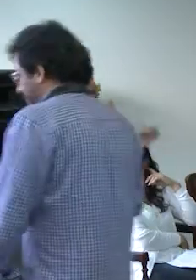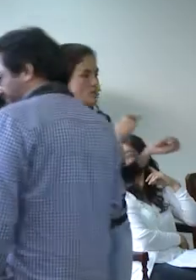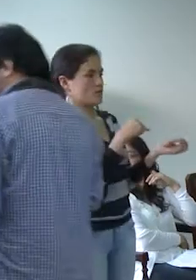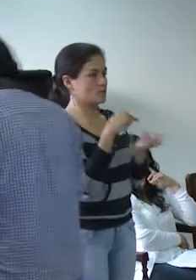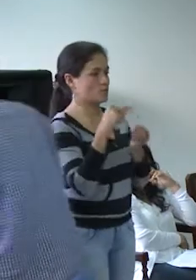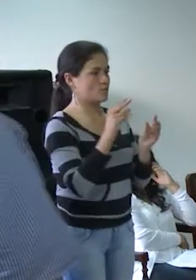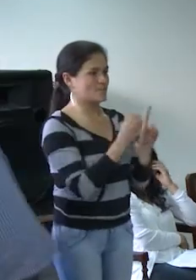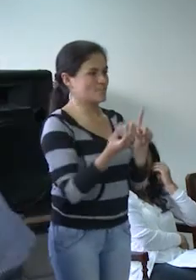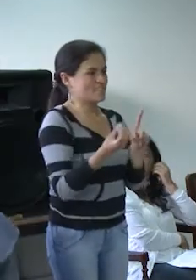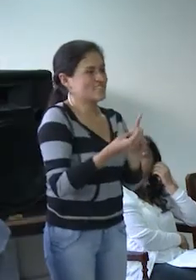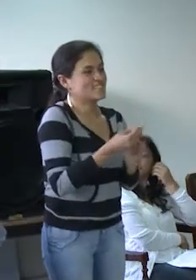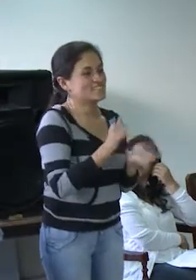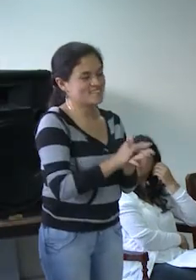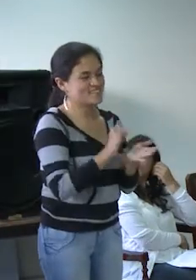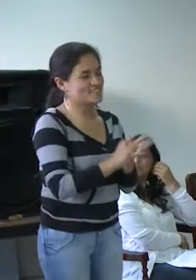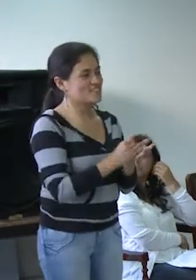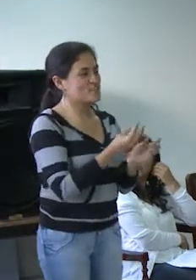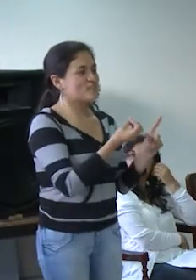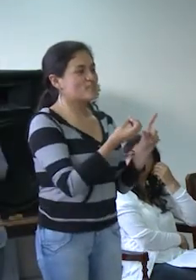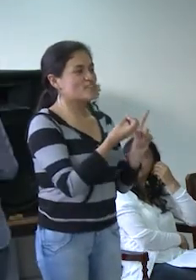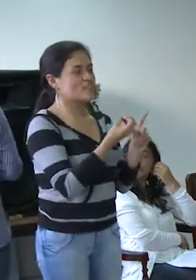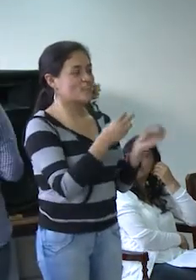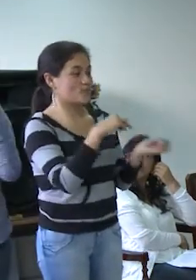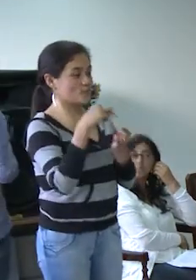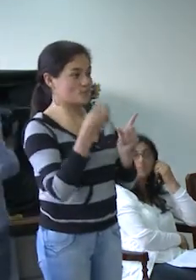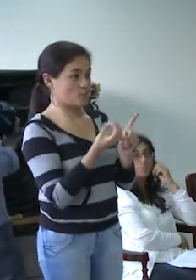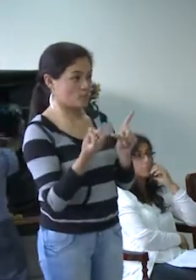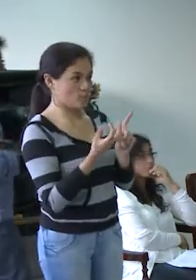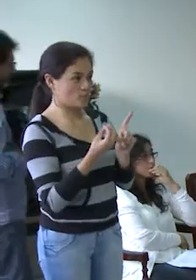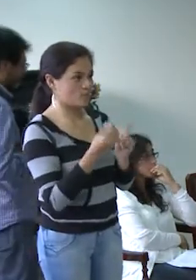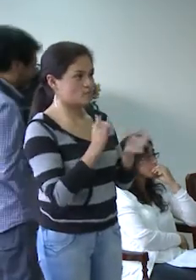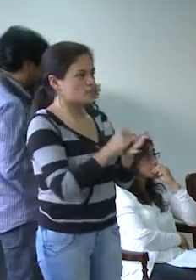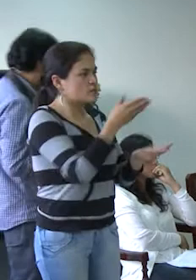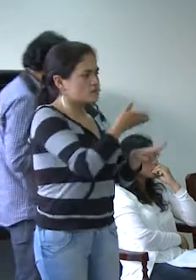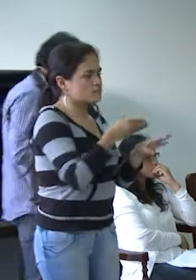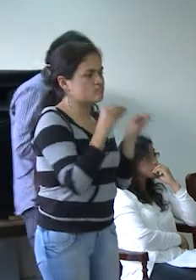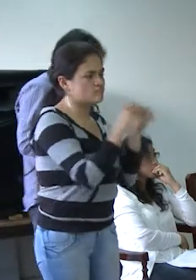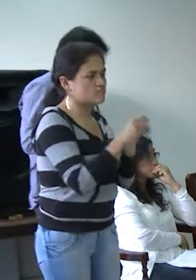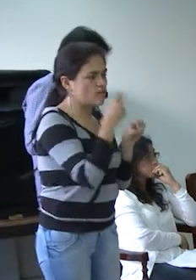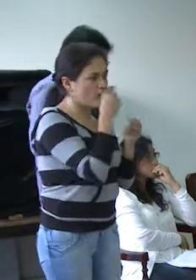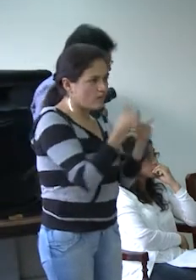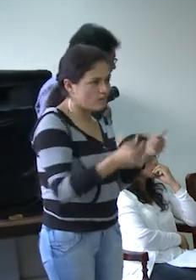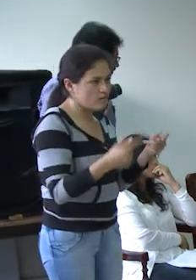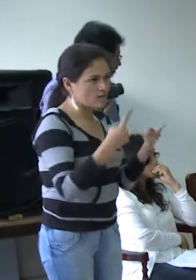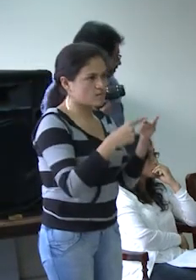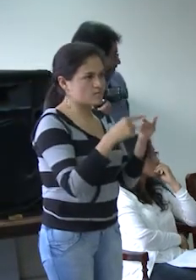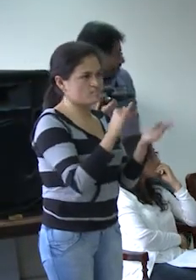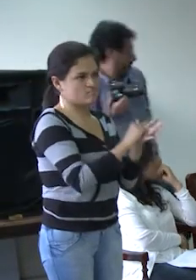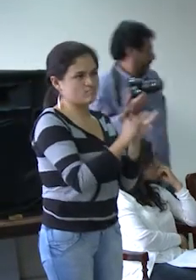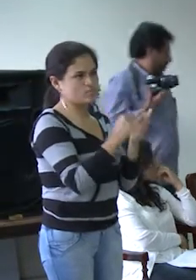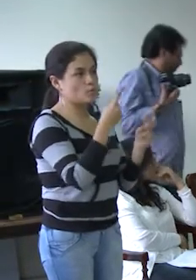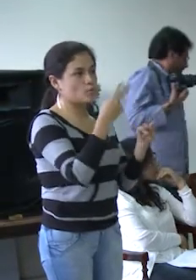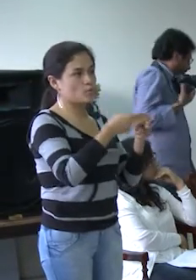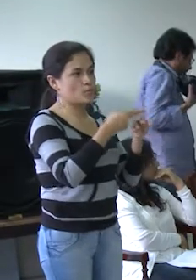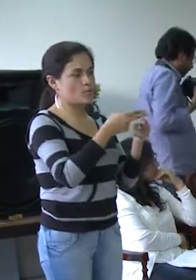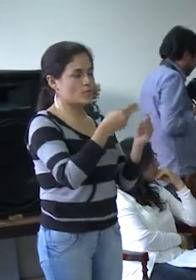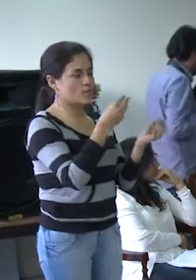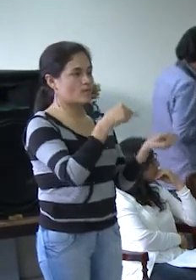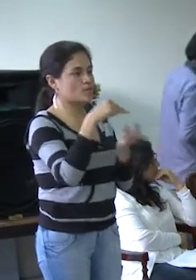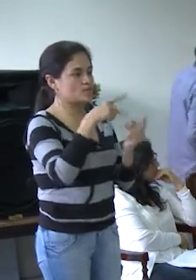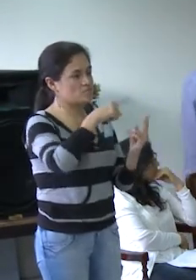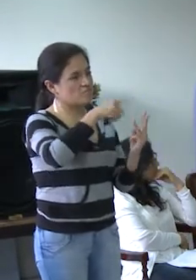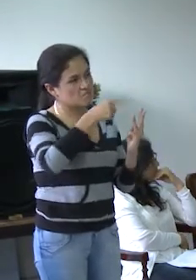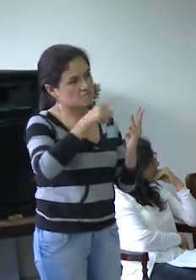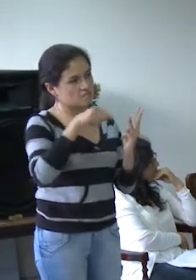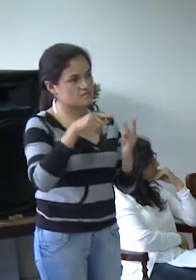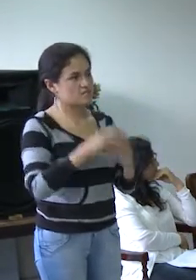la educación liberadora. Hacíamos educación de adultos, alfabetización, primaria, básica y demás. Lo llamábamos educación alternativa. Y